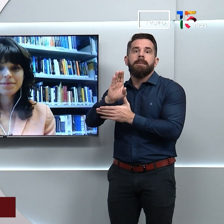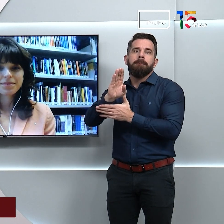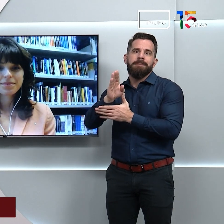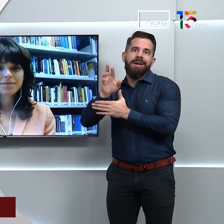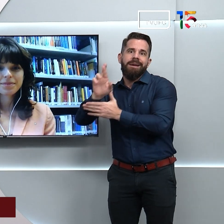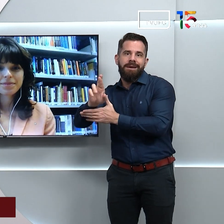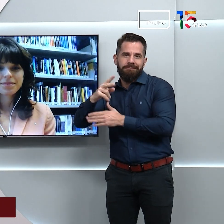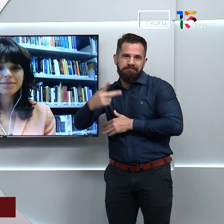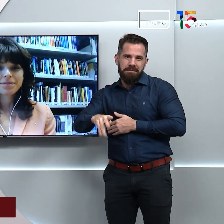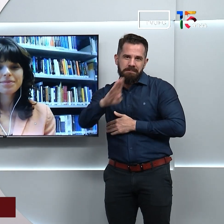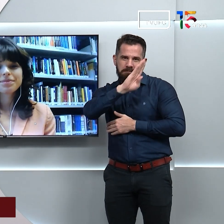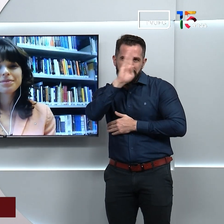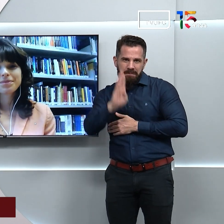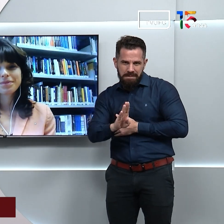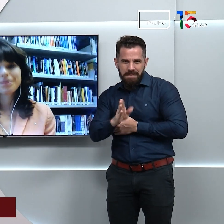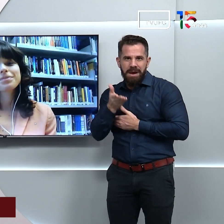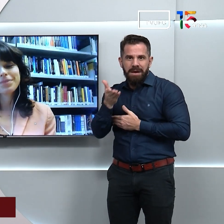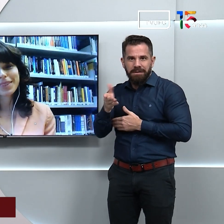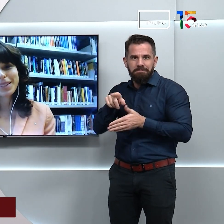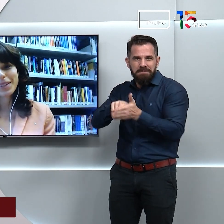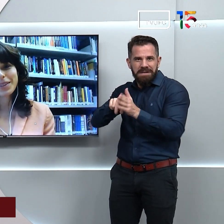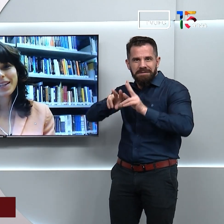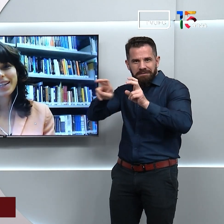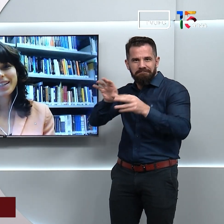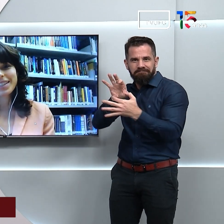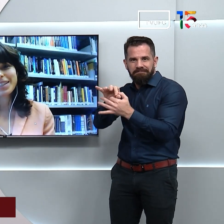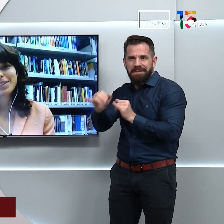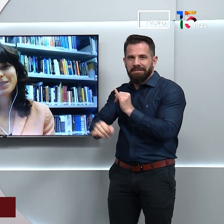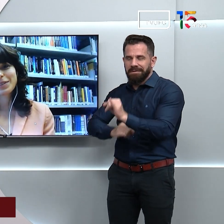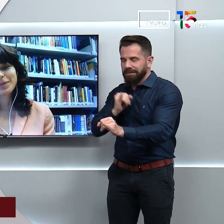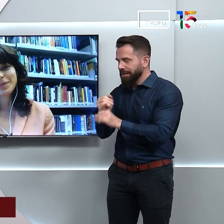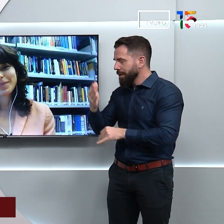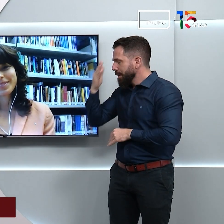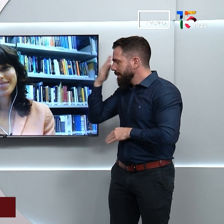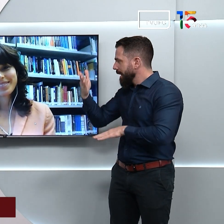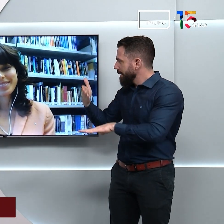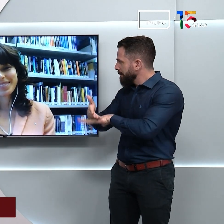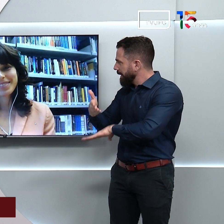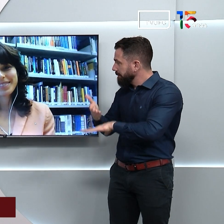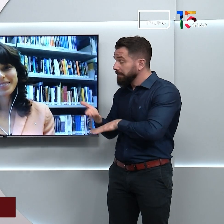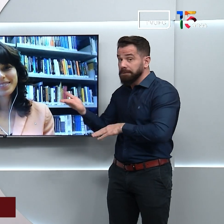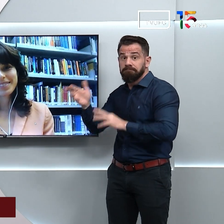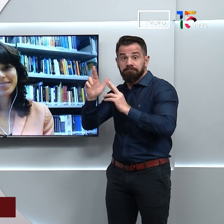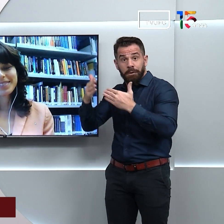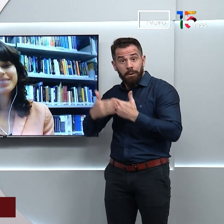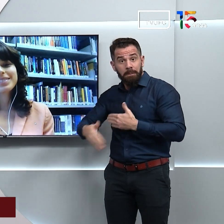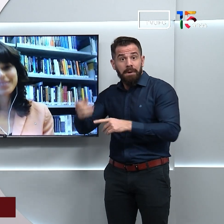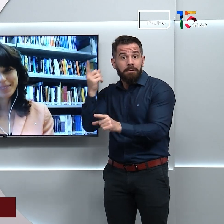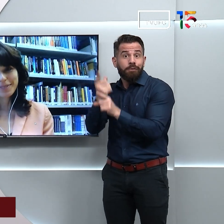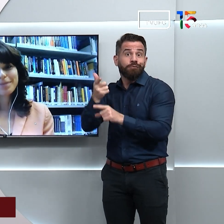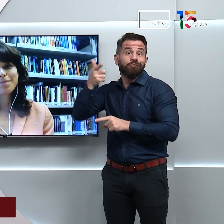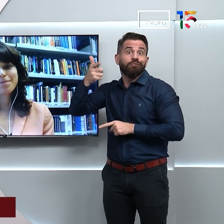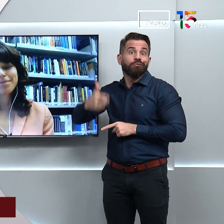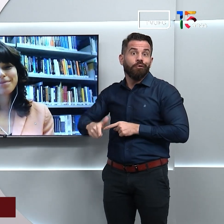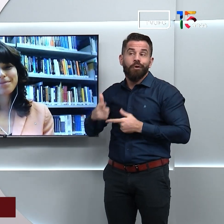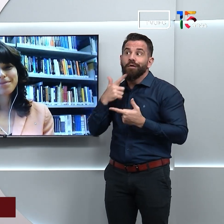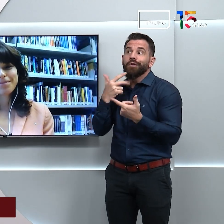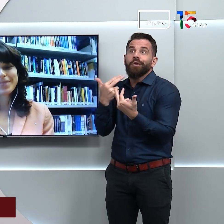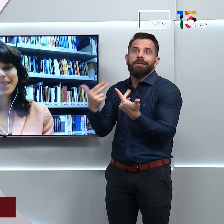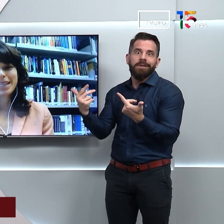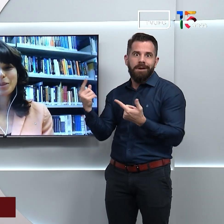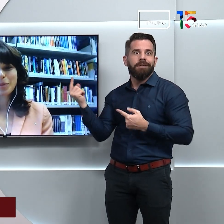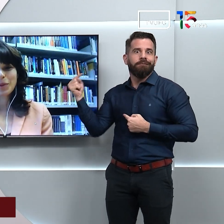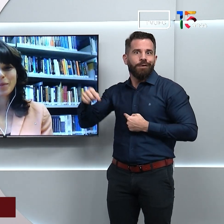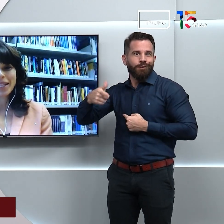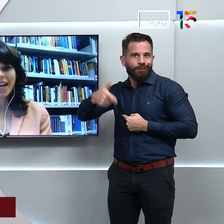Sociedade da Informação. Muito obrigada, Luísa, pela sua presença e pelos seus esclarecimentos. Espero que a gente volte a divulgar outras pesquisas também e outros assuntos.